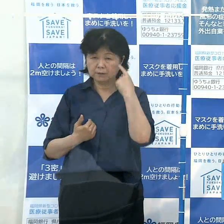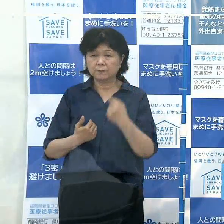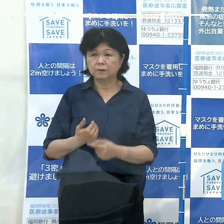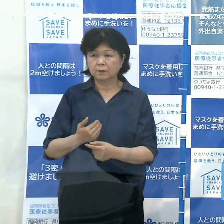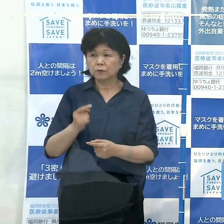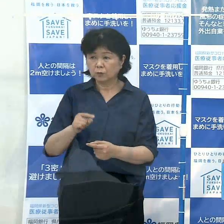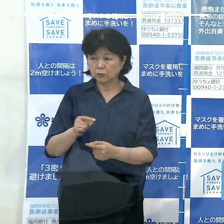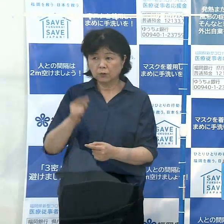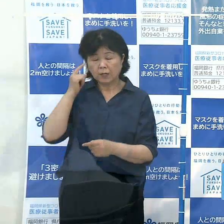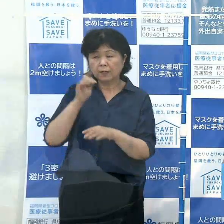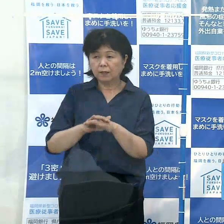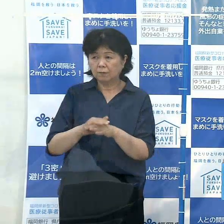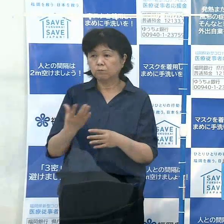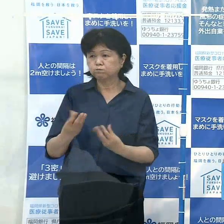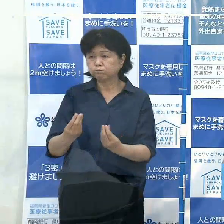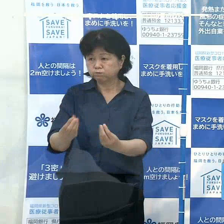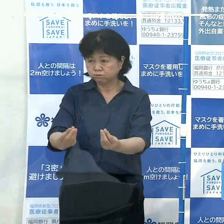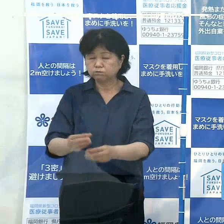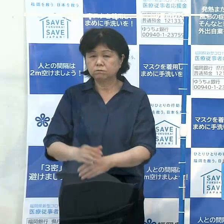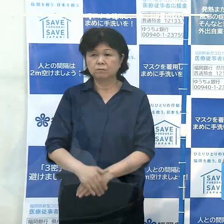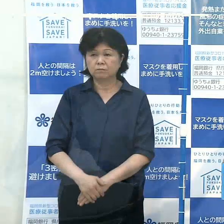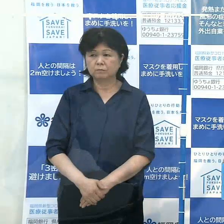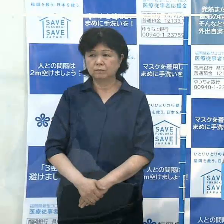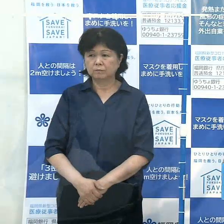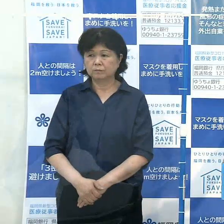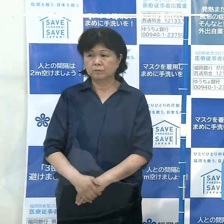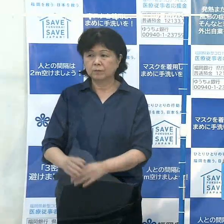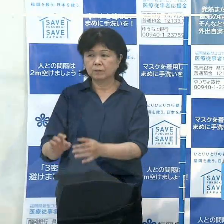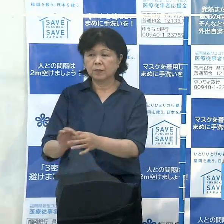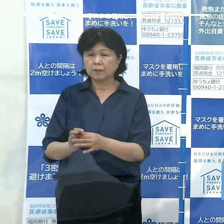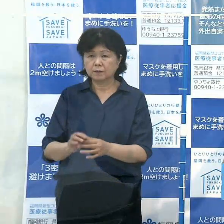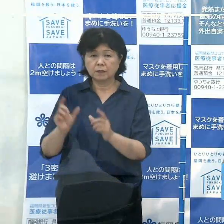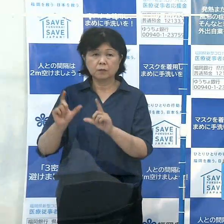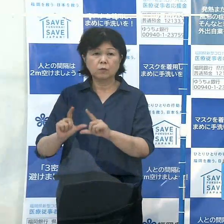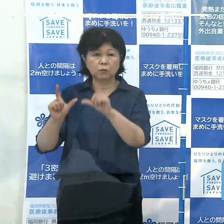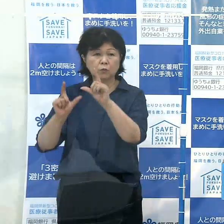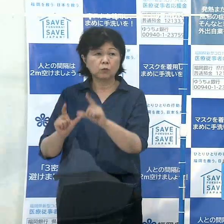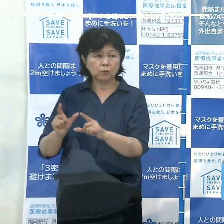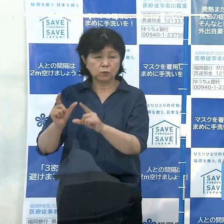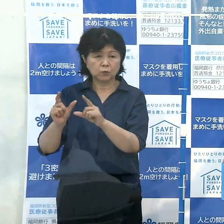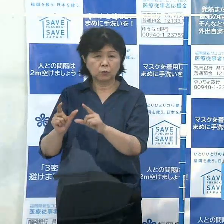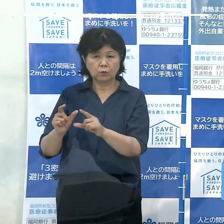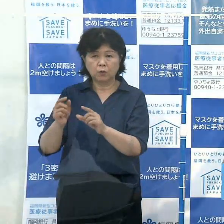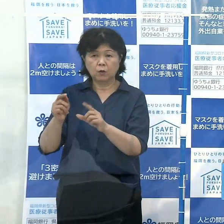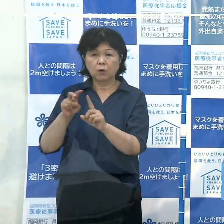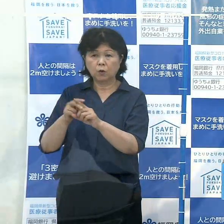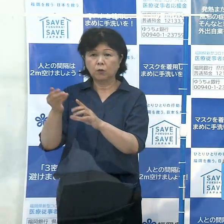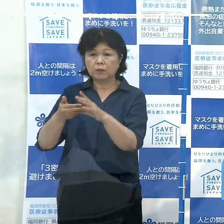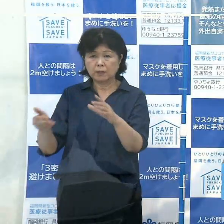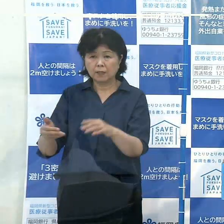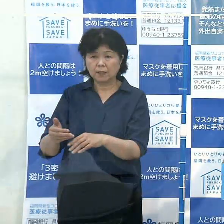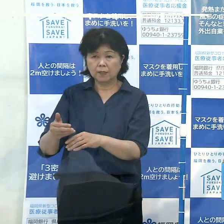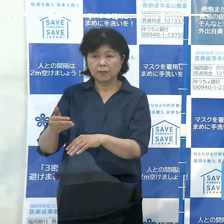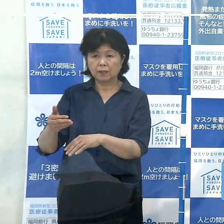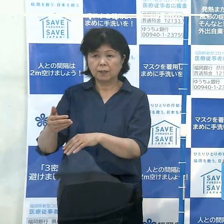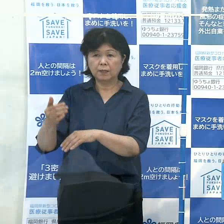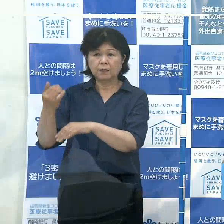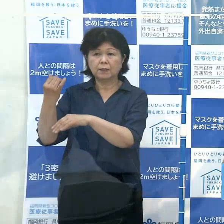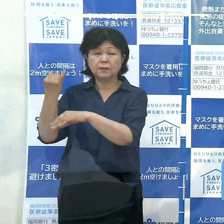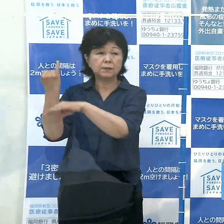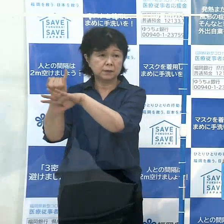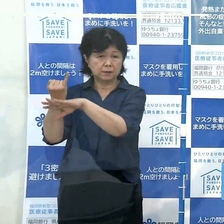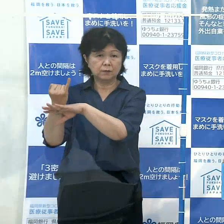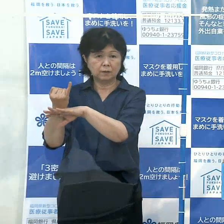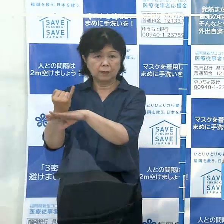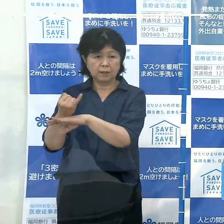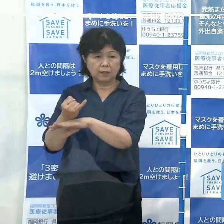。そこは変わりません。 関連して東京都の小池知事は飲食店やカラオケ店の時短営業を要請してますけれども、はい、